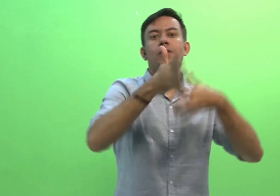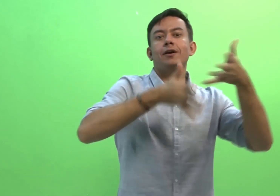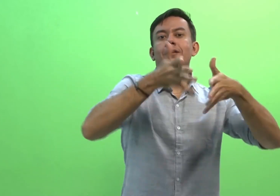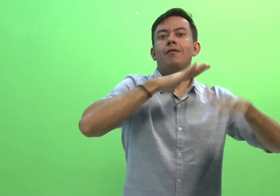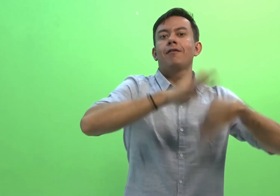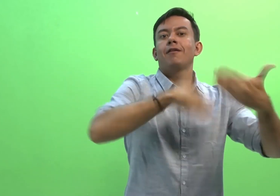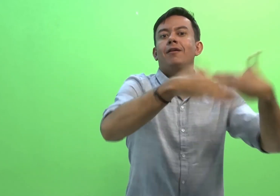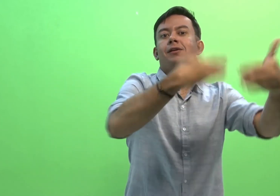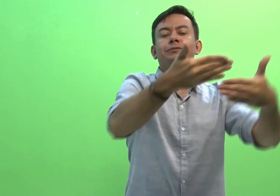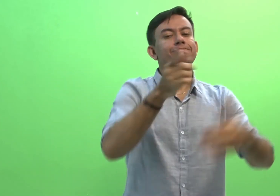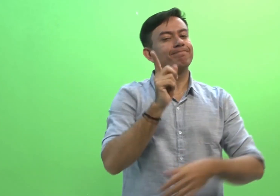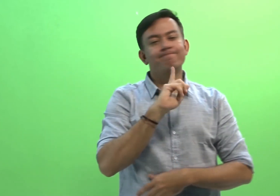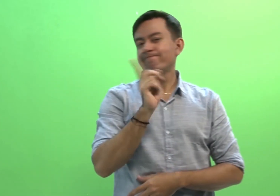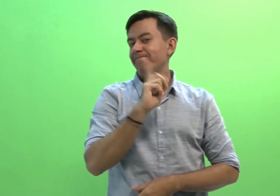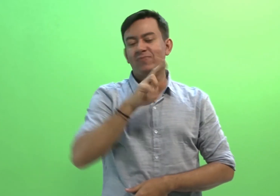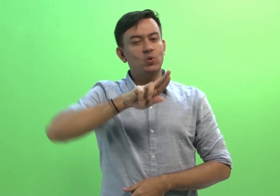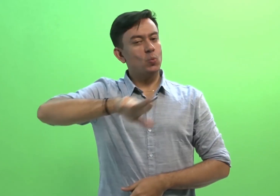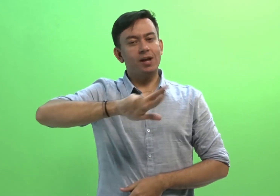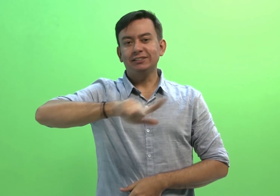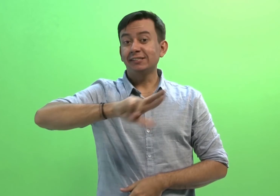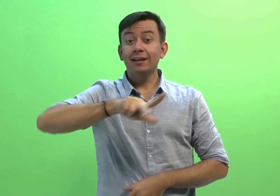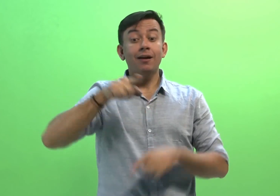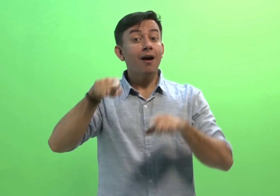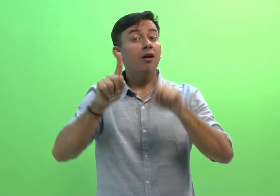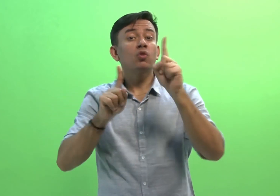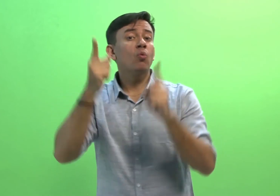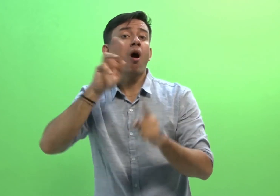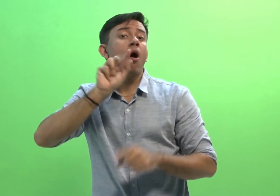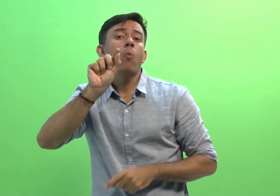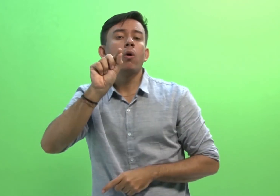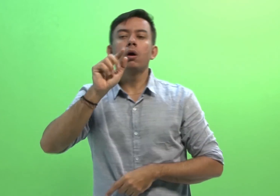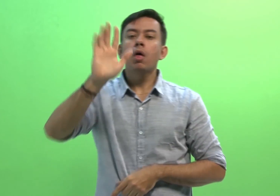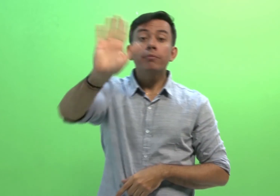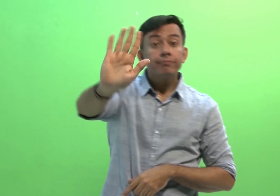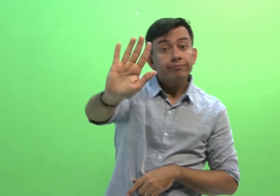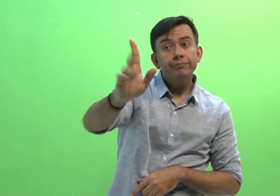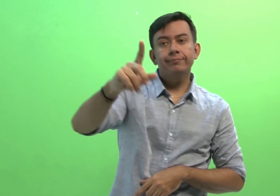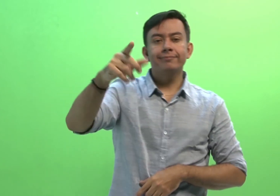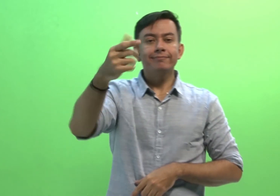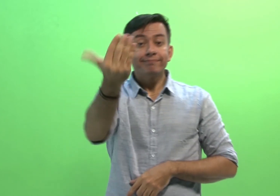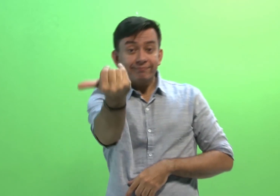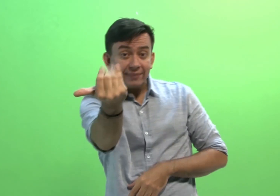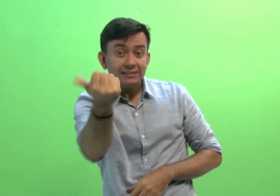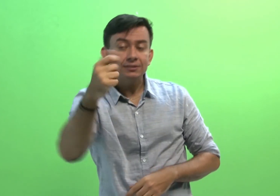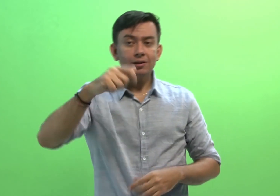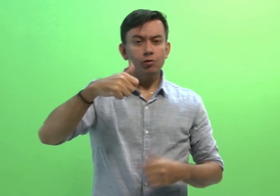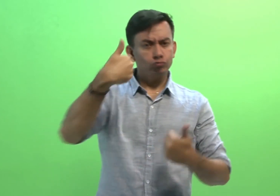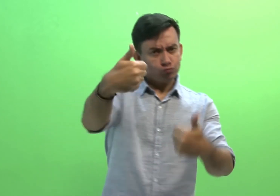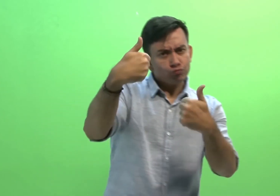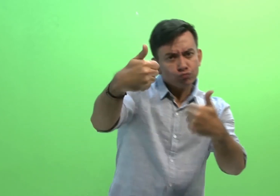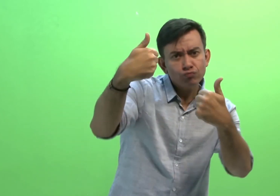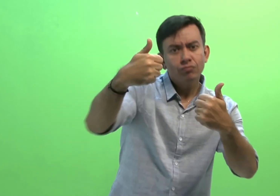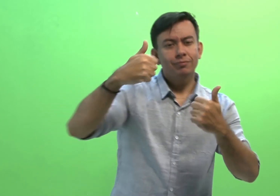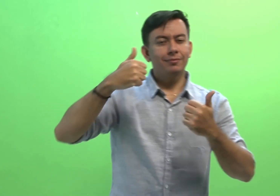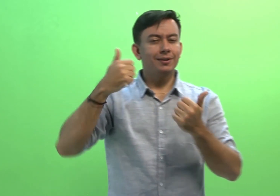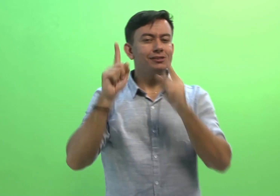vão auxiliar no desenvolvimento da língua de sinais. O gesto é como se fosse, oi, faz favor aqui, tudo bem,